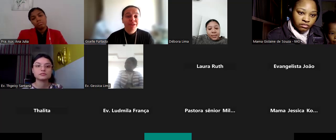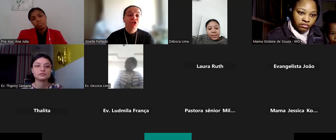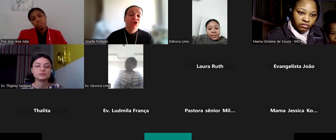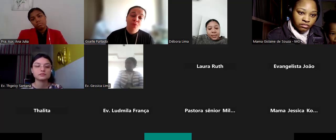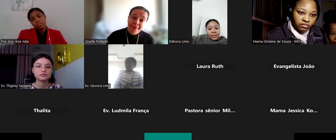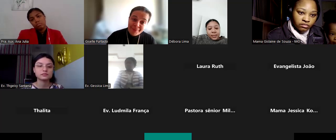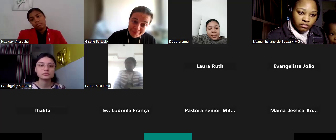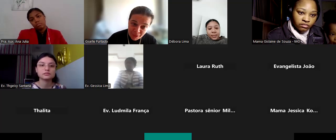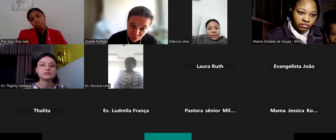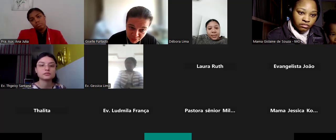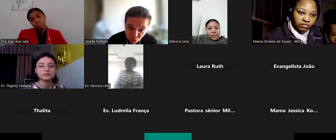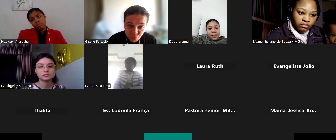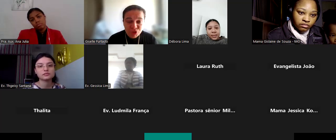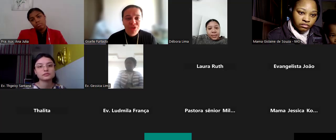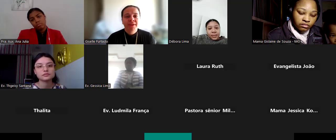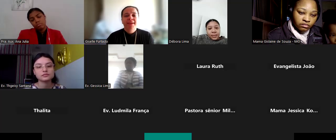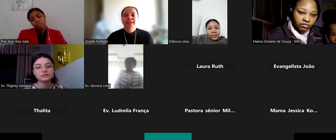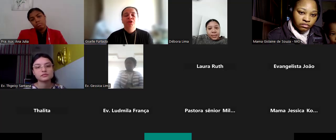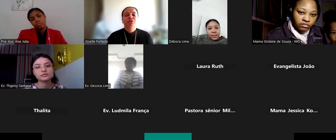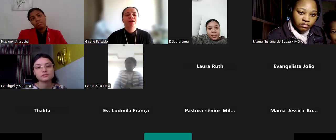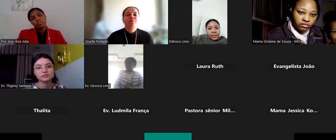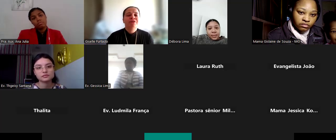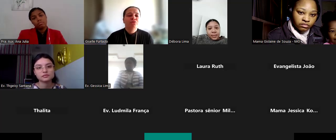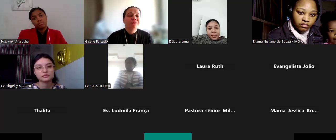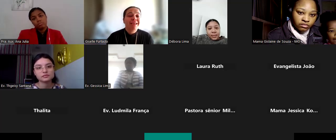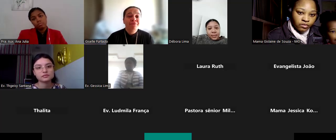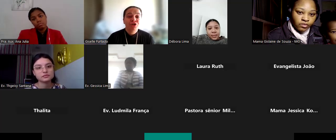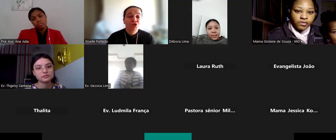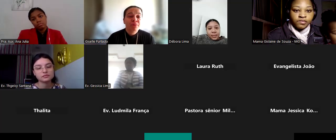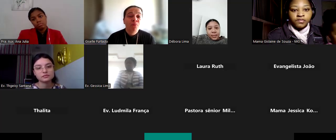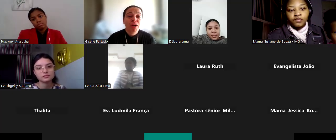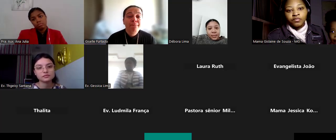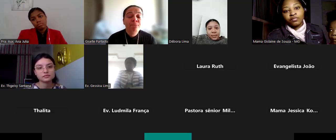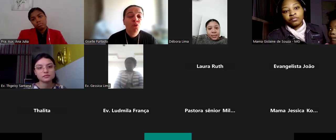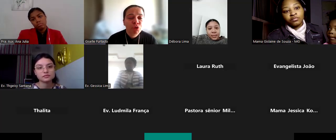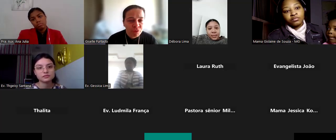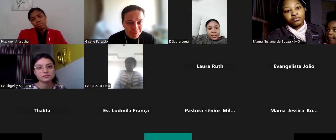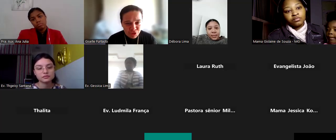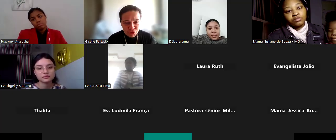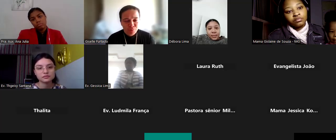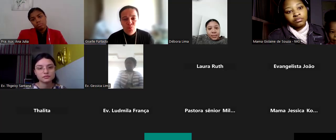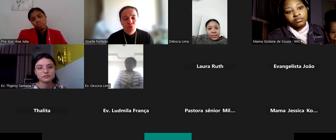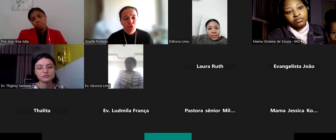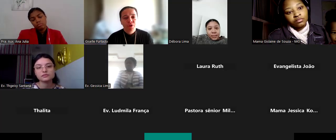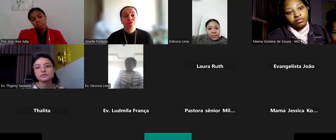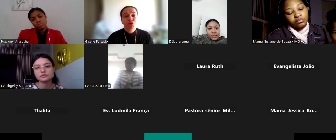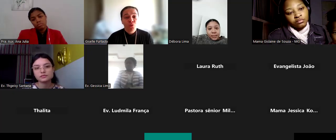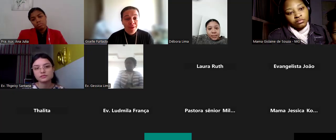grande que eu ainda tenho até hoje, que eu tenho um déficit de memória muito grande, muito. Eu estou